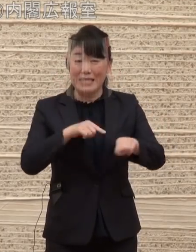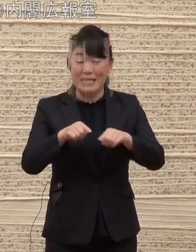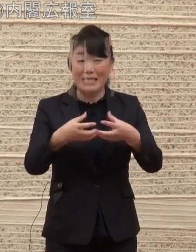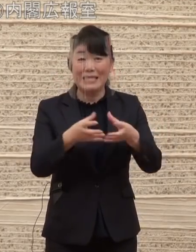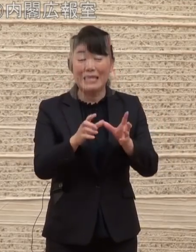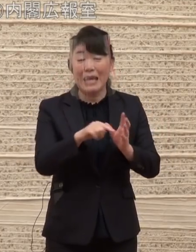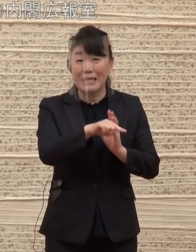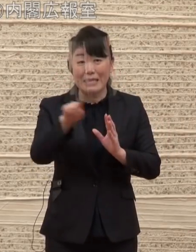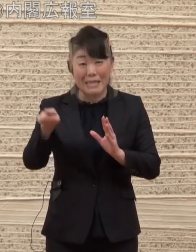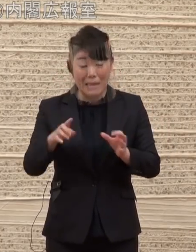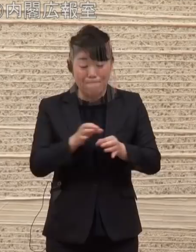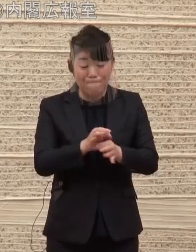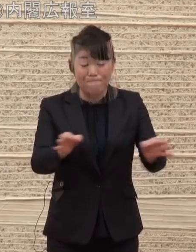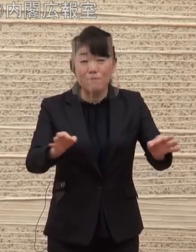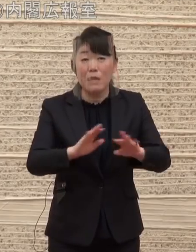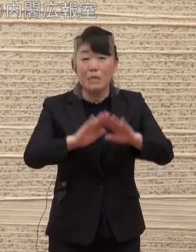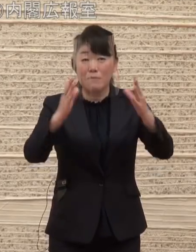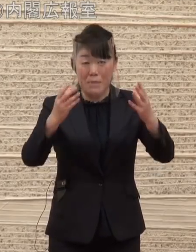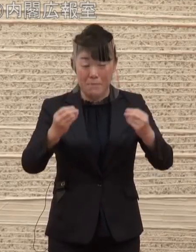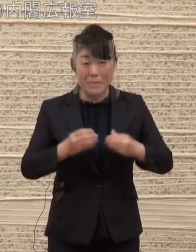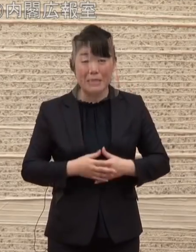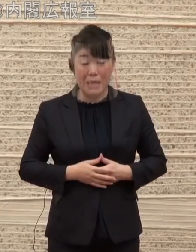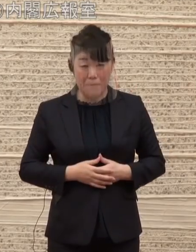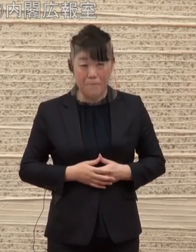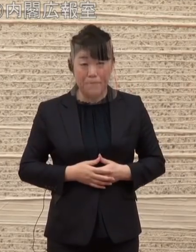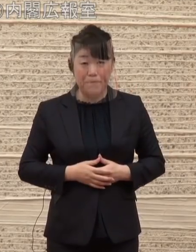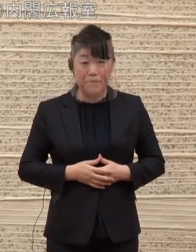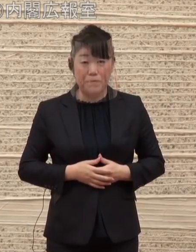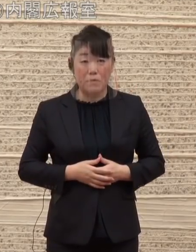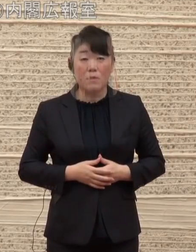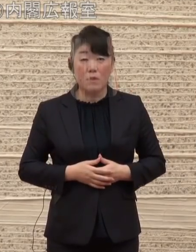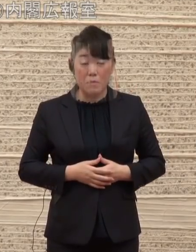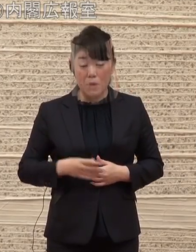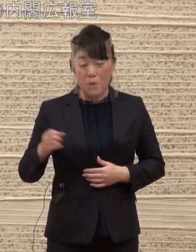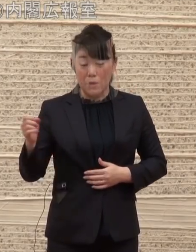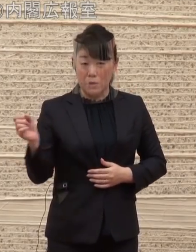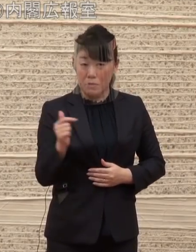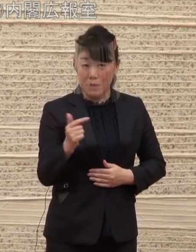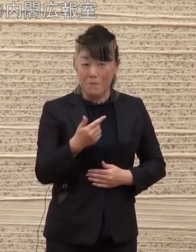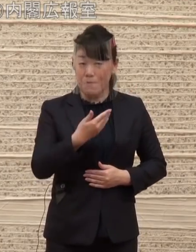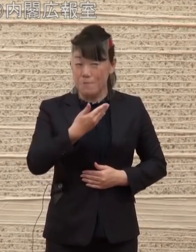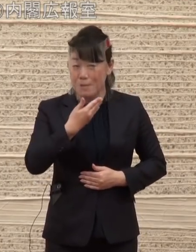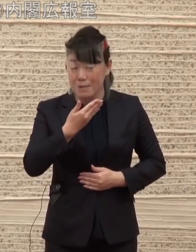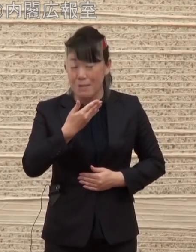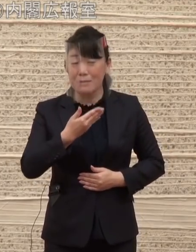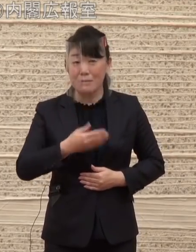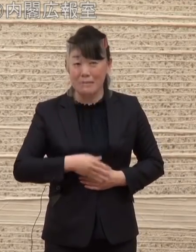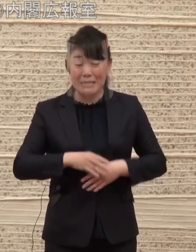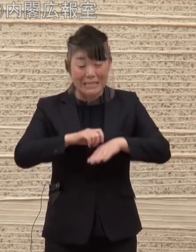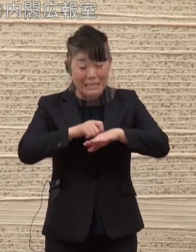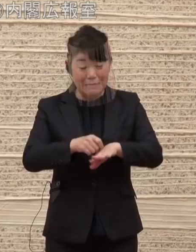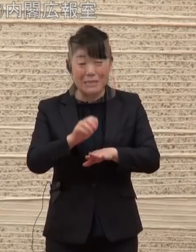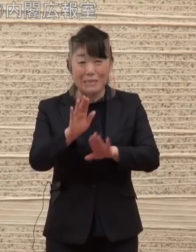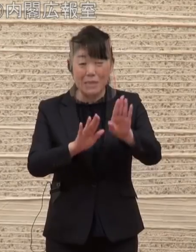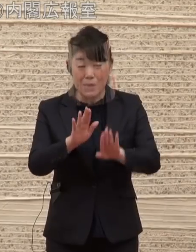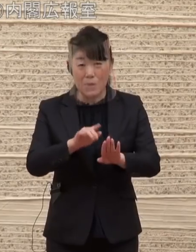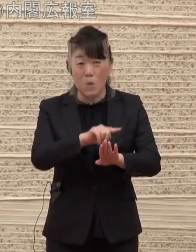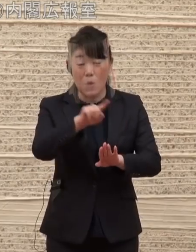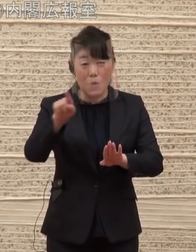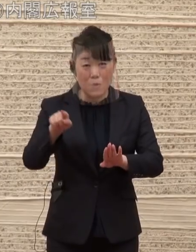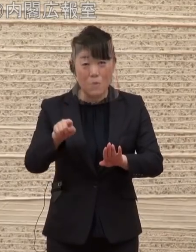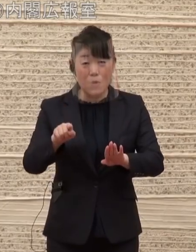始まっていますなによりも厳しいスピードを重視て黒子からまあ厳しい状況にを立っておられる皆様に